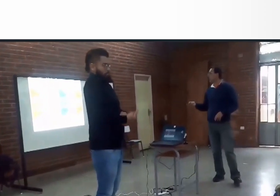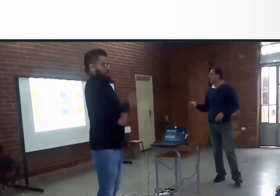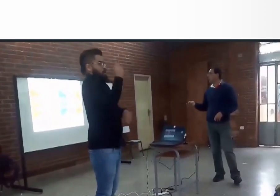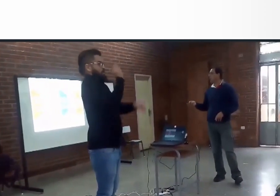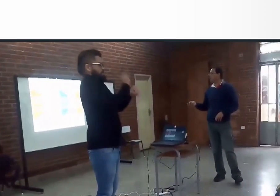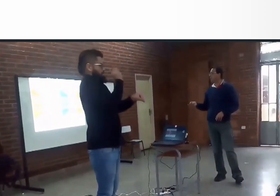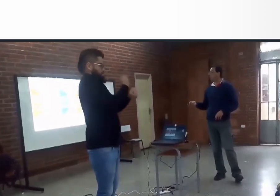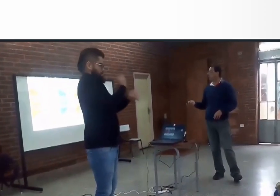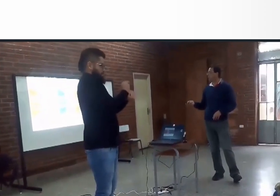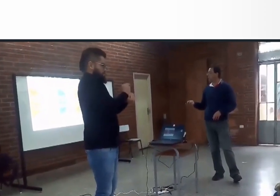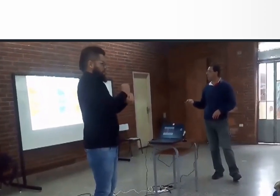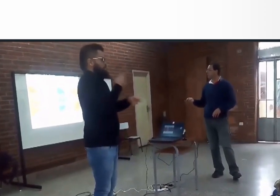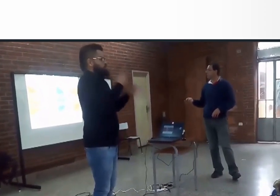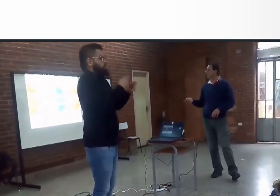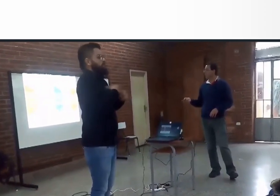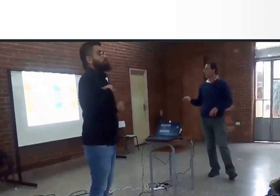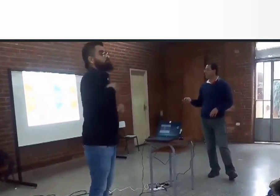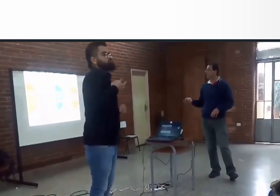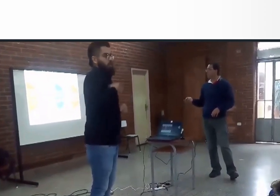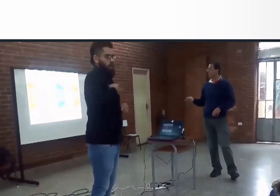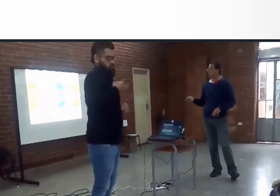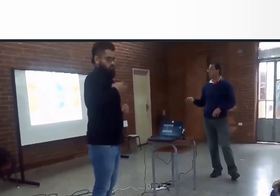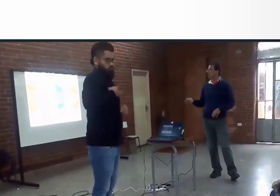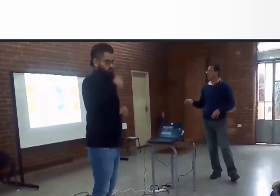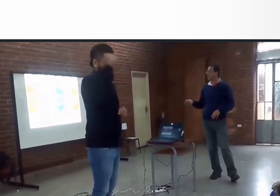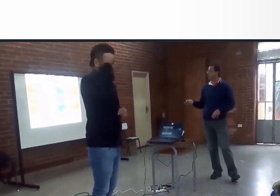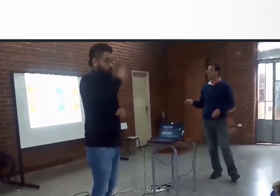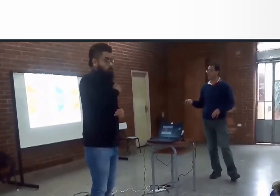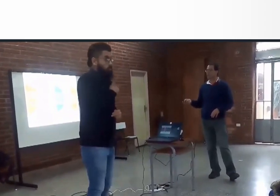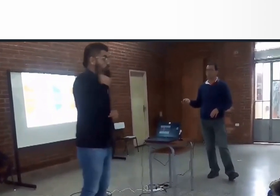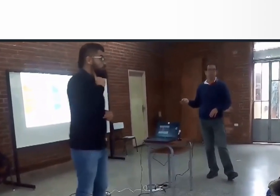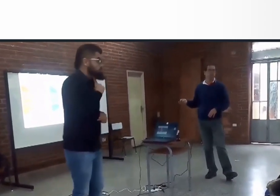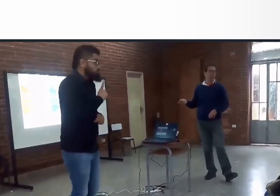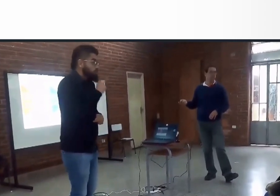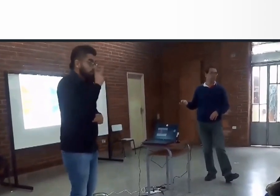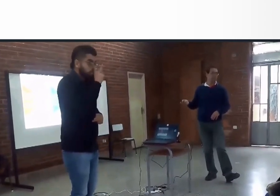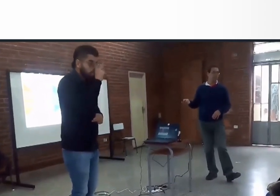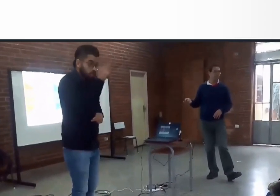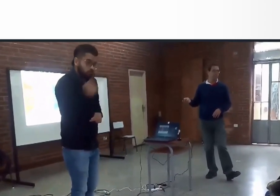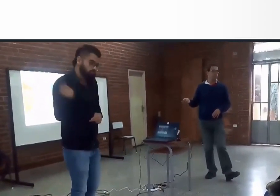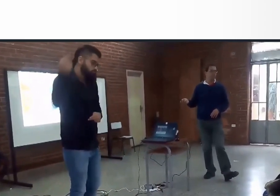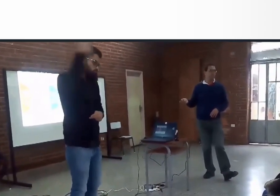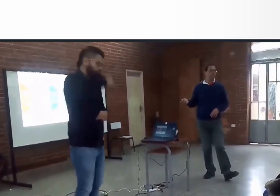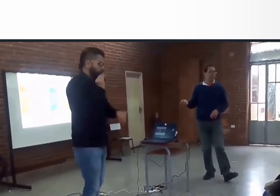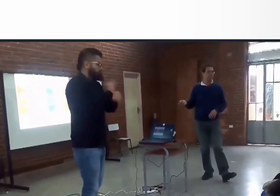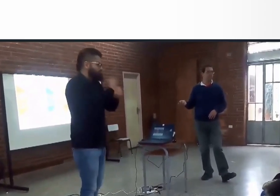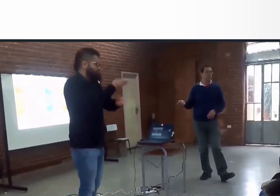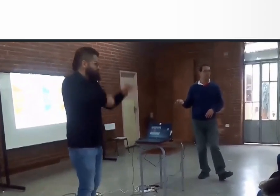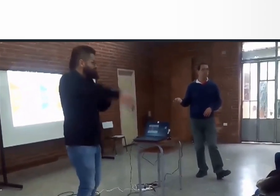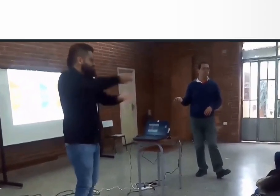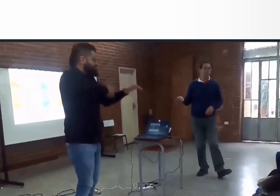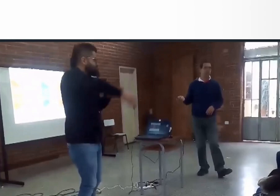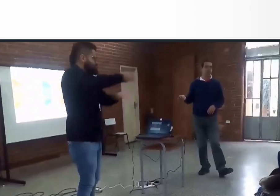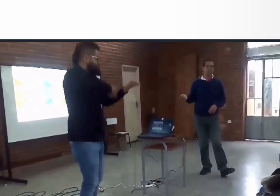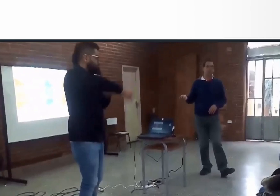pueda tener o pueda compartir con personas, con sus pares, o sea, con personas